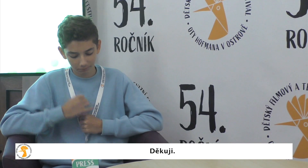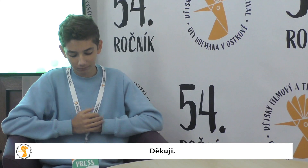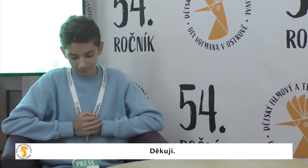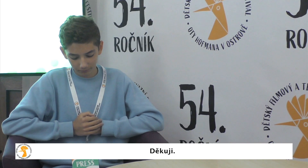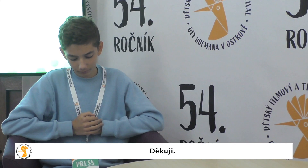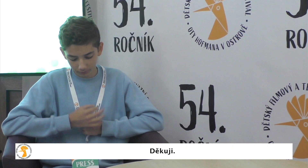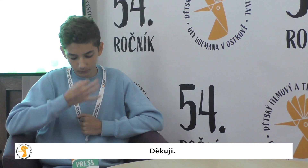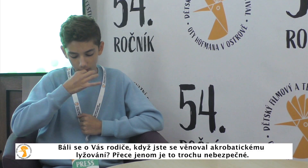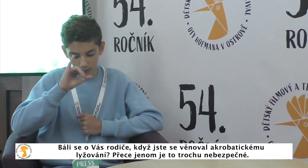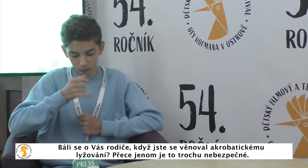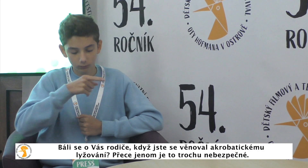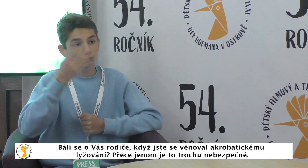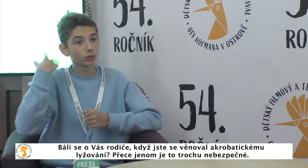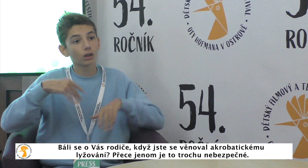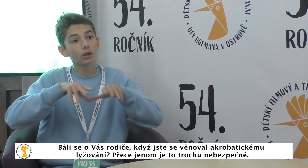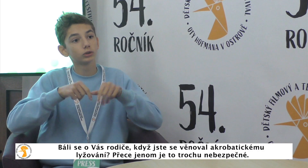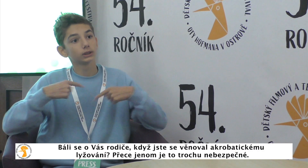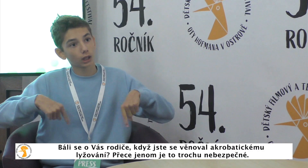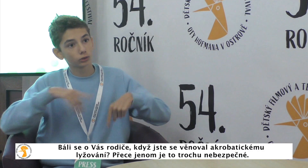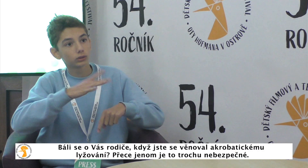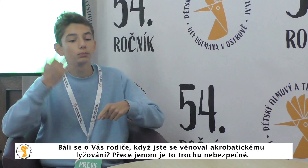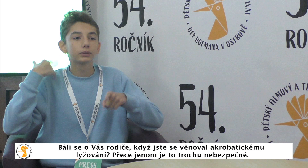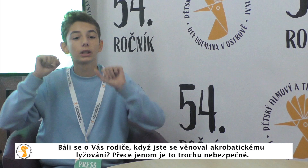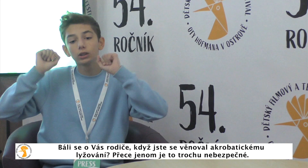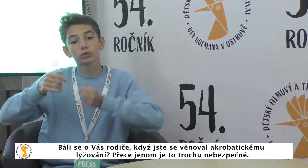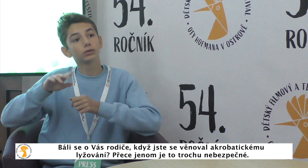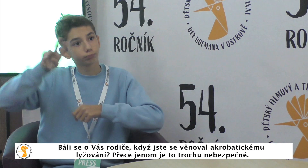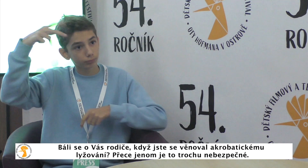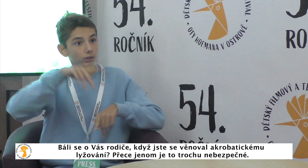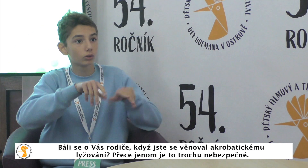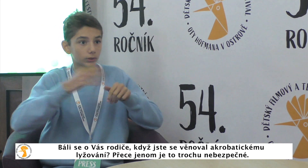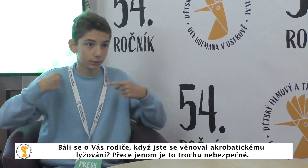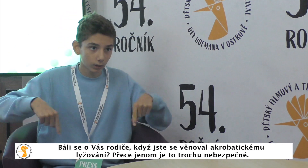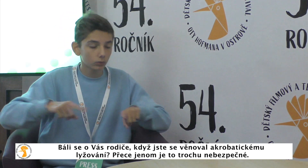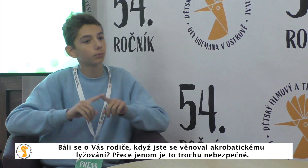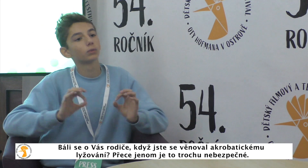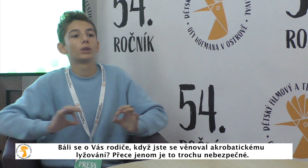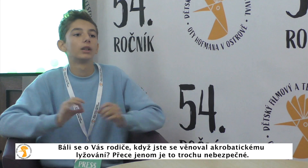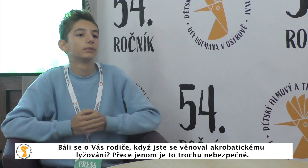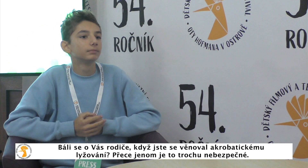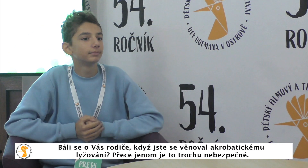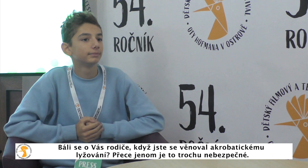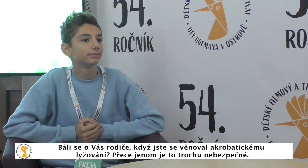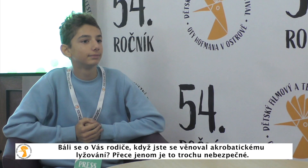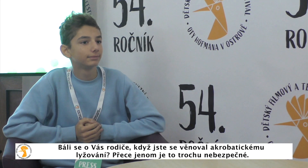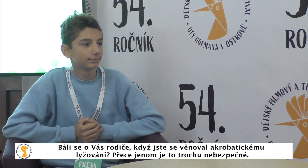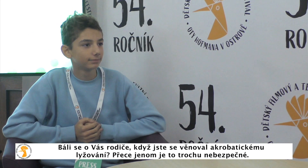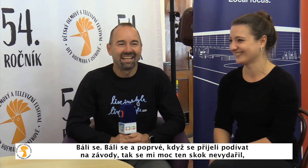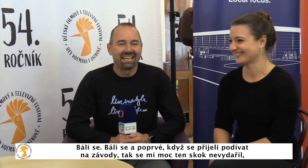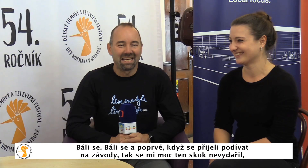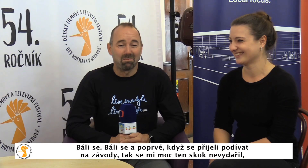Děkuji. Báli se o vás rodiče, když jste se věnoval akrobatickému lyžování? Přeci jenom je to trochu